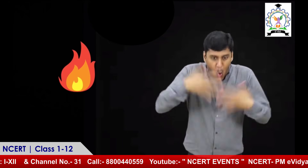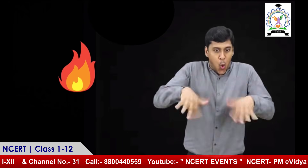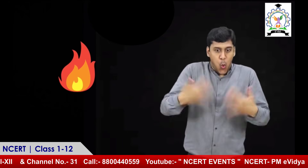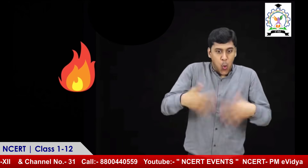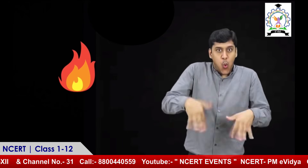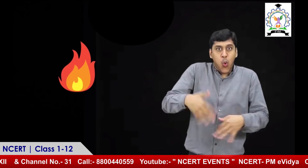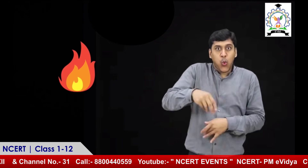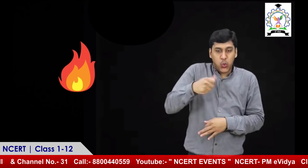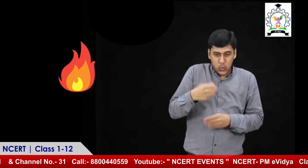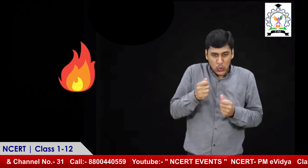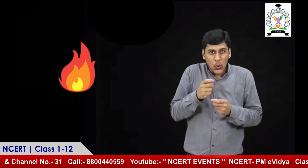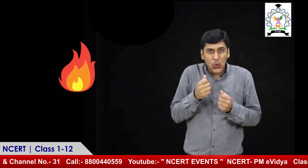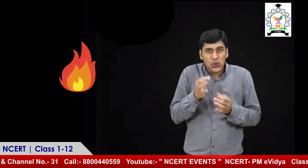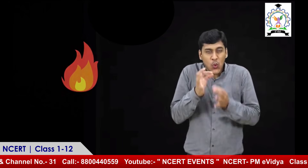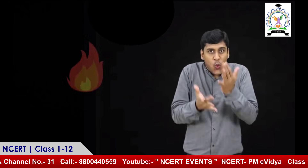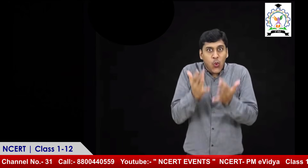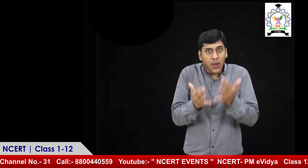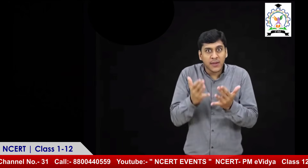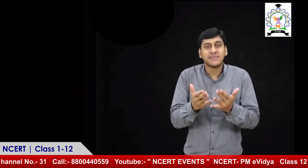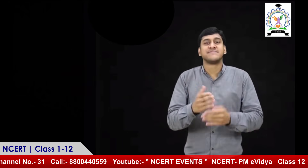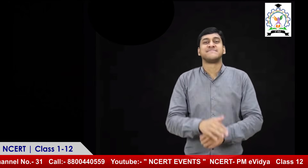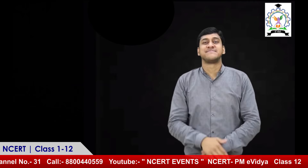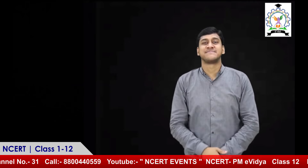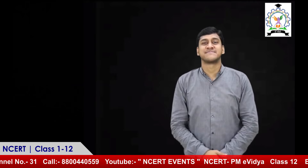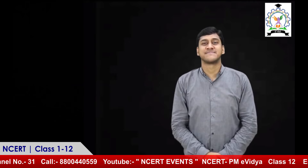उंगली डालें तो चाय गर्म होने के कारण उंगली जल जाती है।